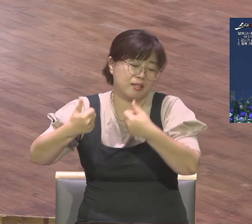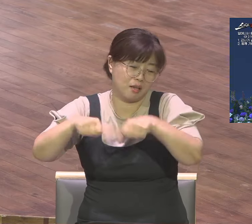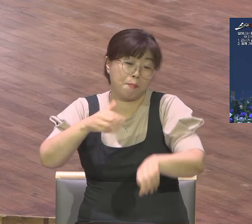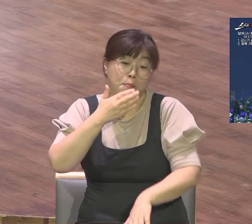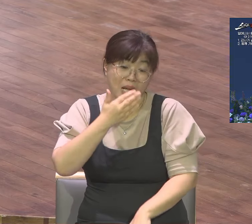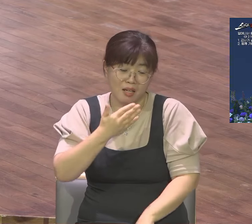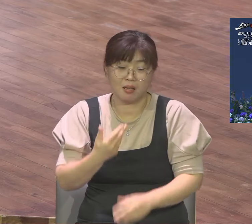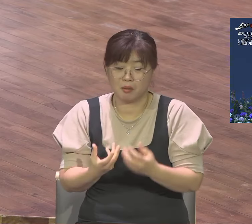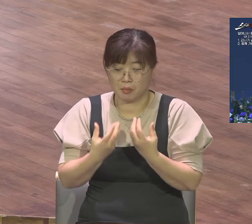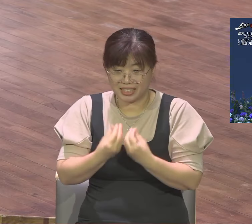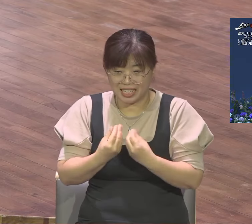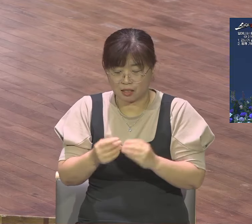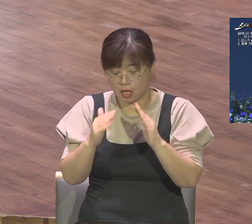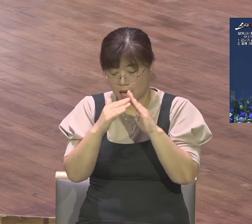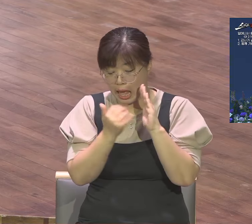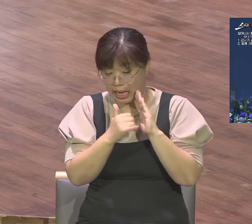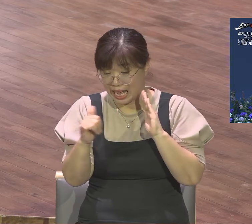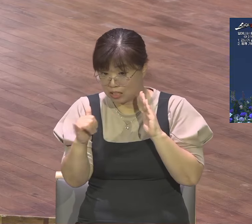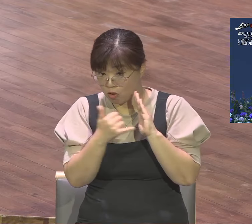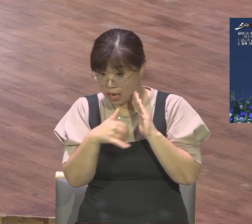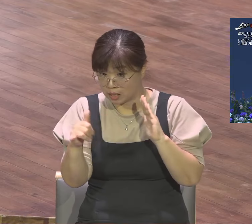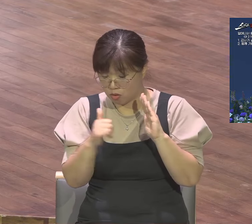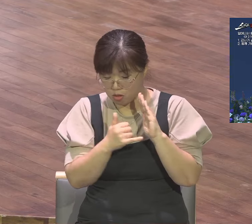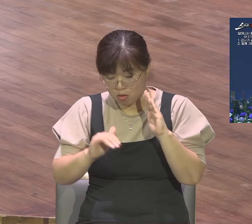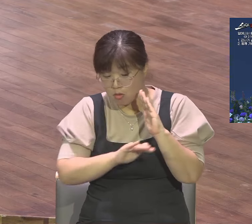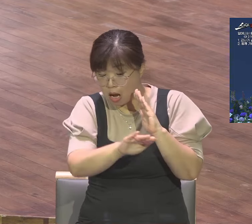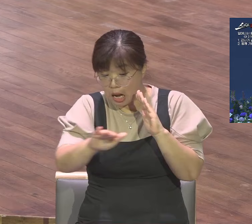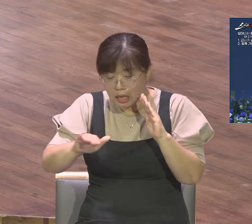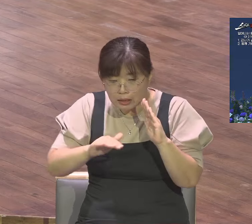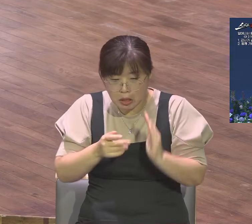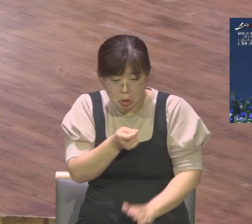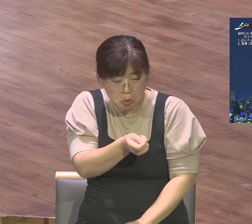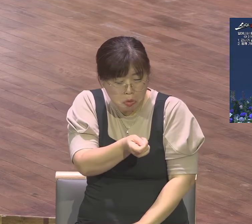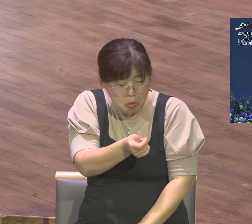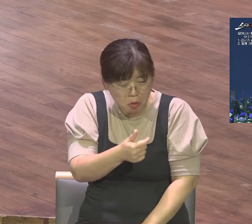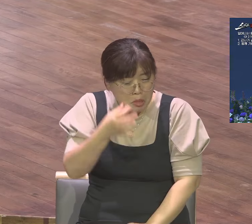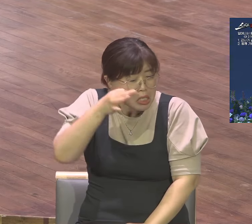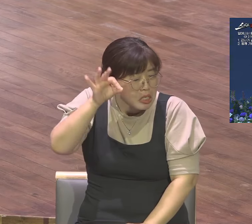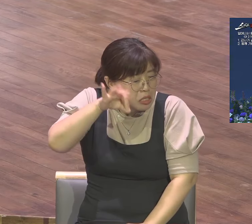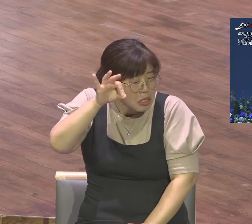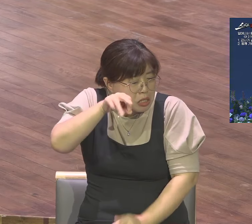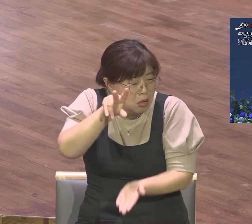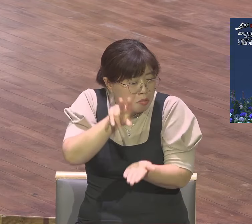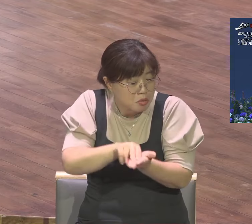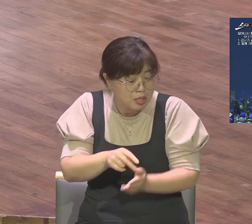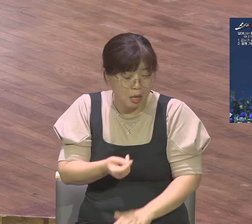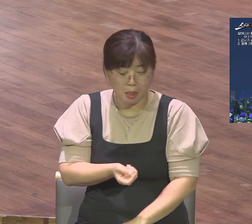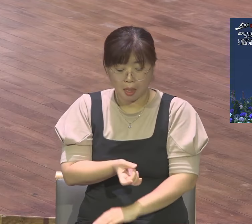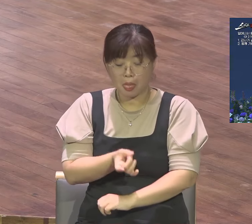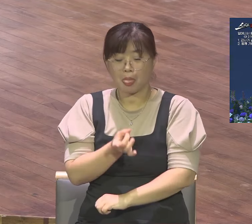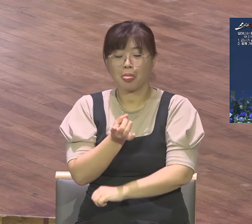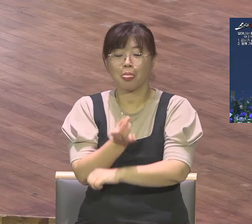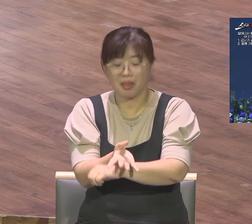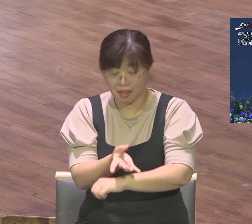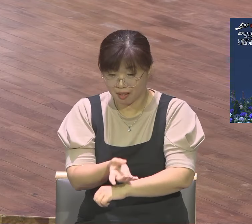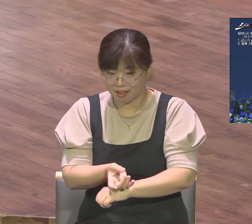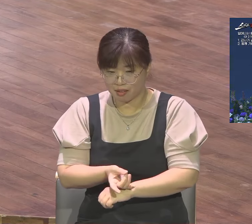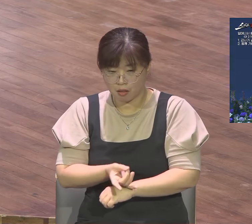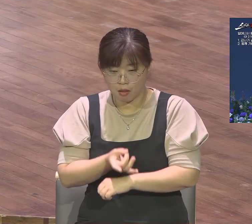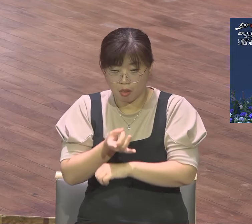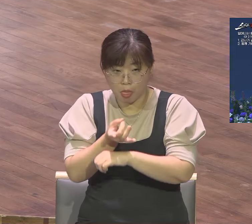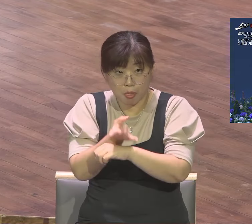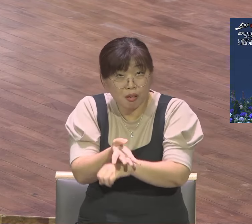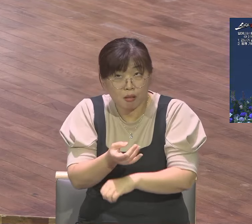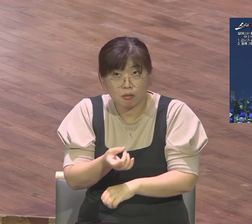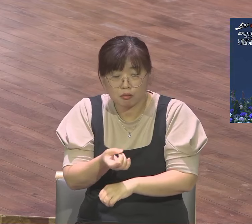그래서 우리는요, 가정이라는 포도원, 이 교회라는 포도원을 허는 작은 여우를 잡아야